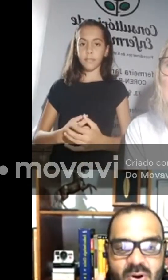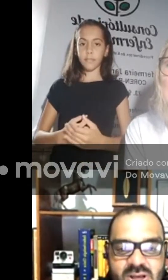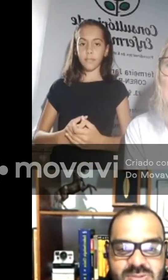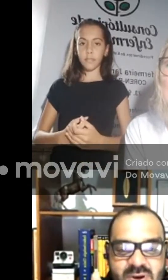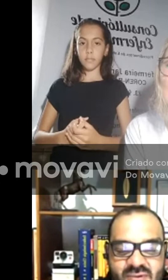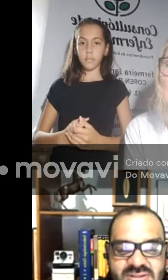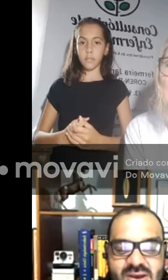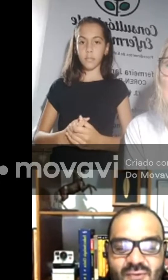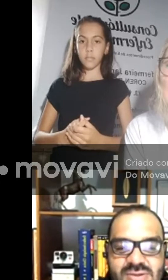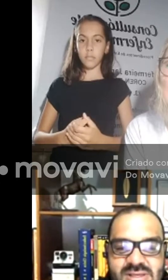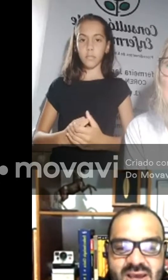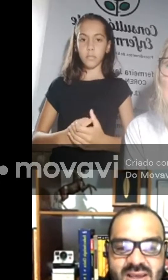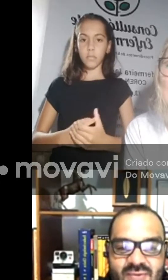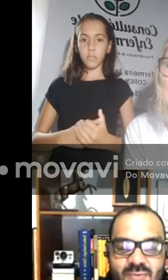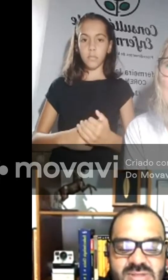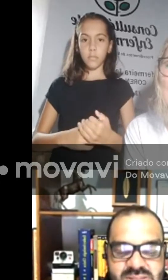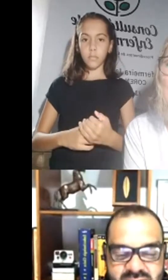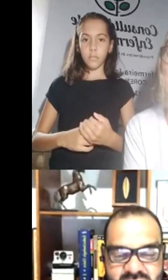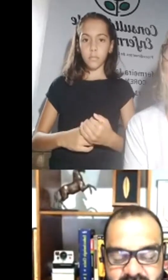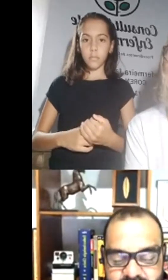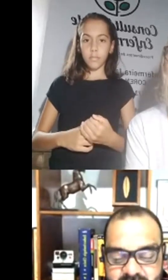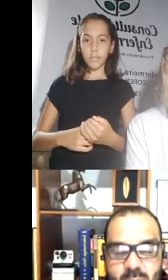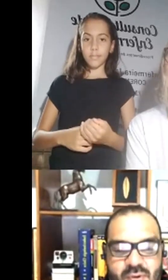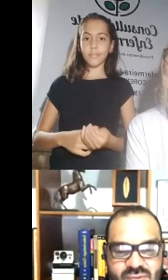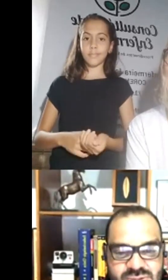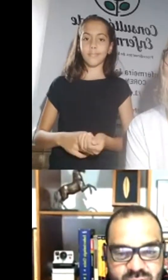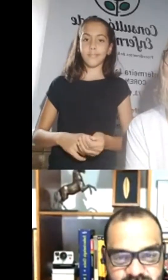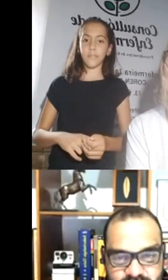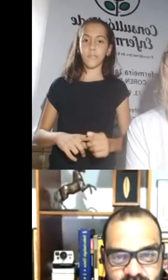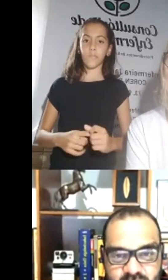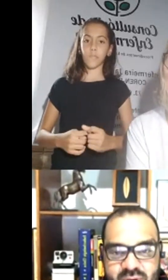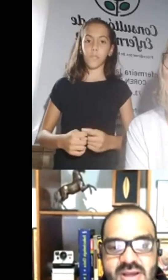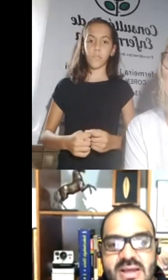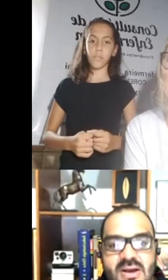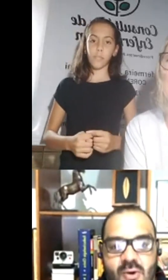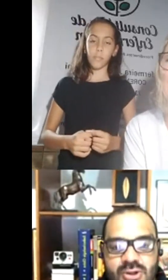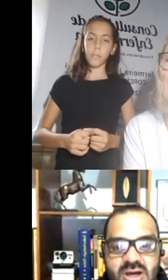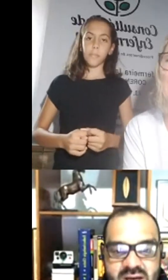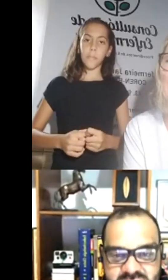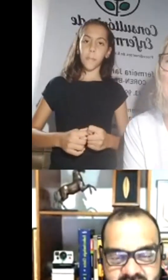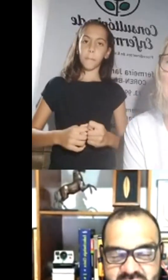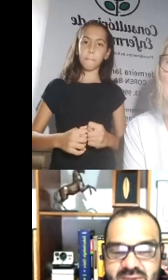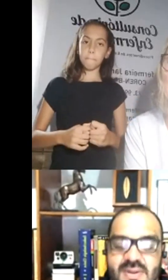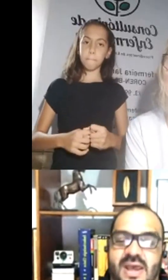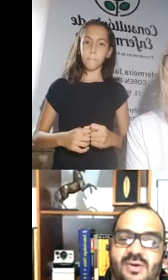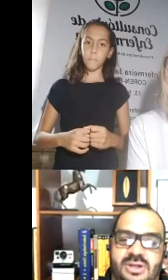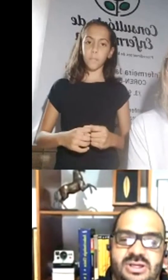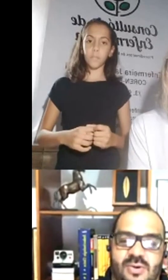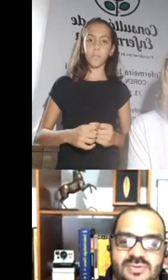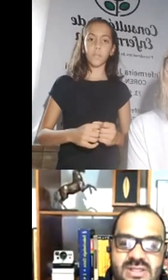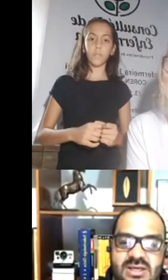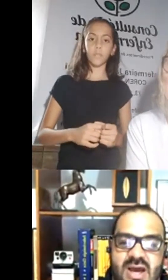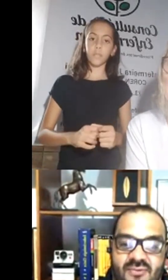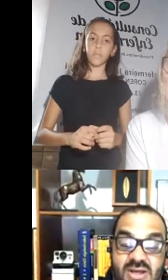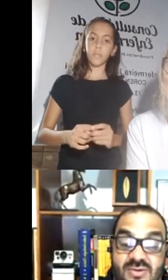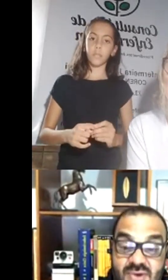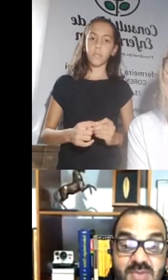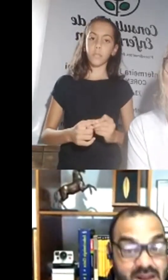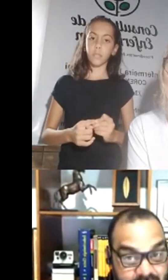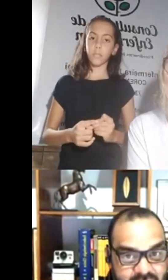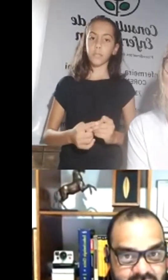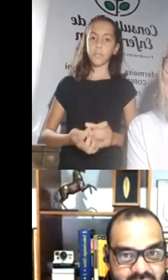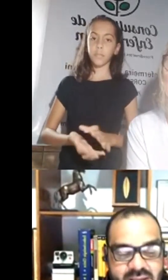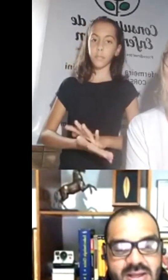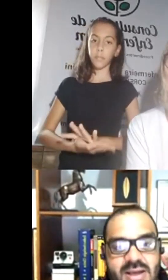a próxima vai ser com você aí, viu? CC Vladimir, meu professor de judô, Kodansha, né? Kodansha é quando você tem já a faixa